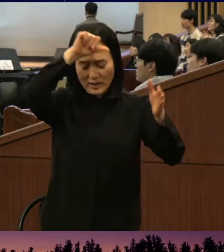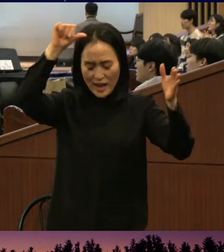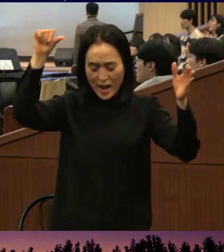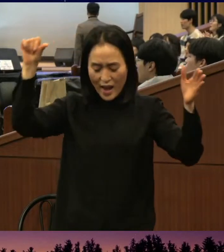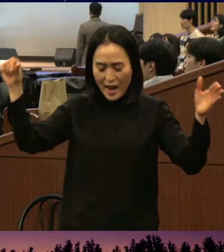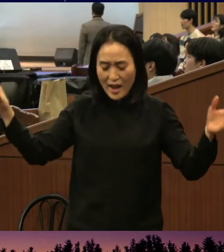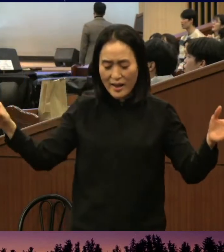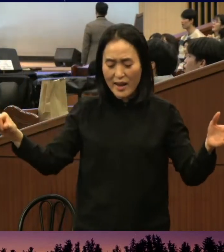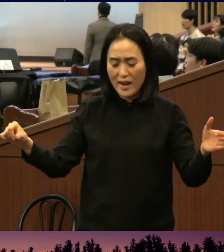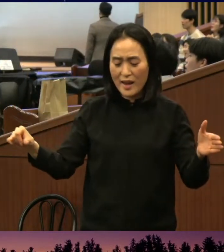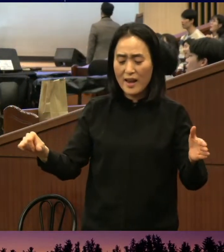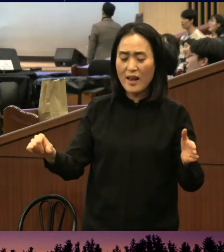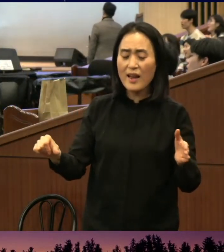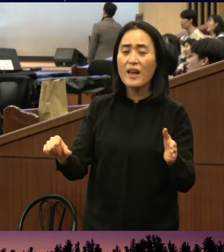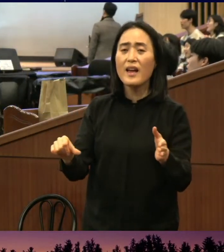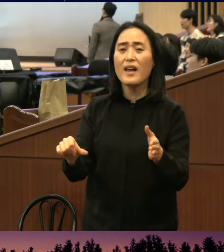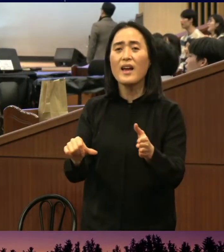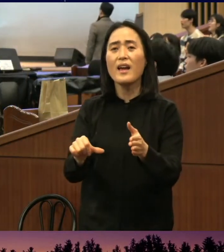평생에